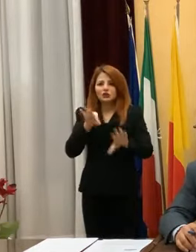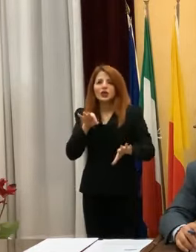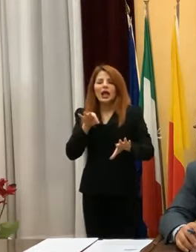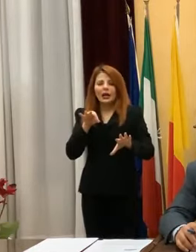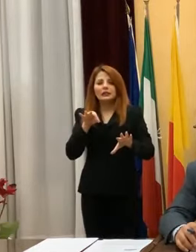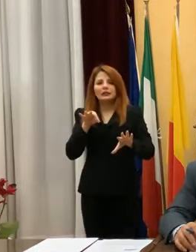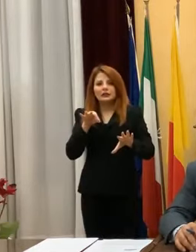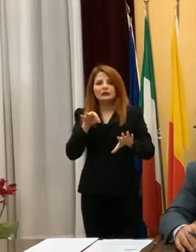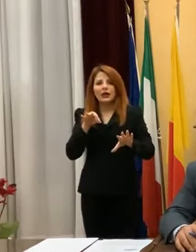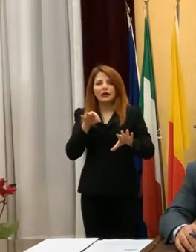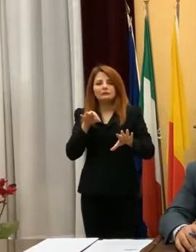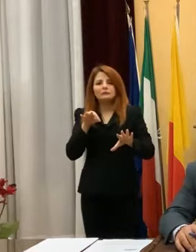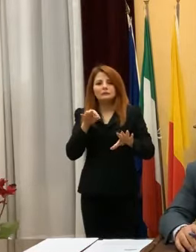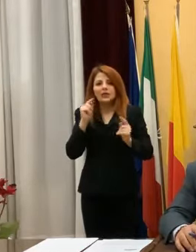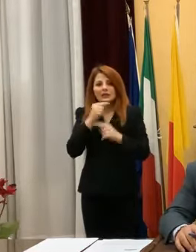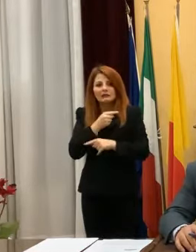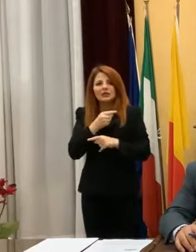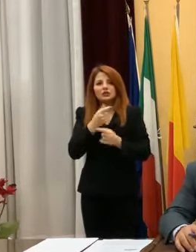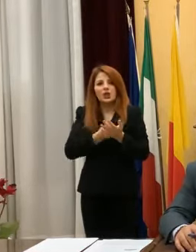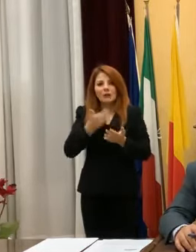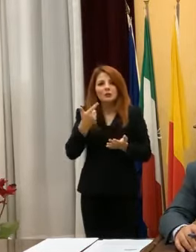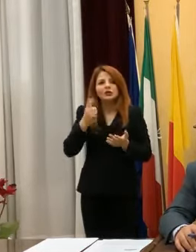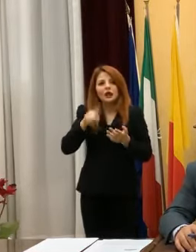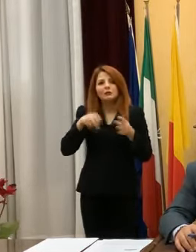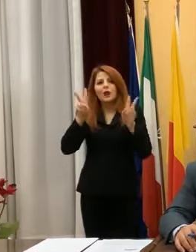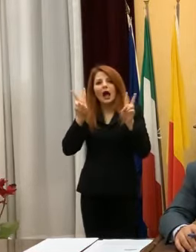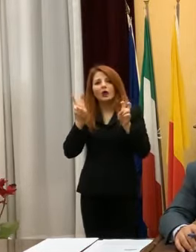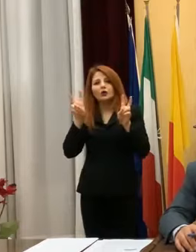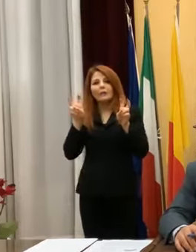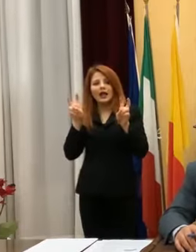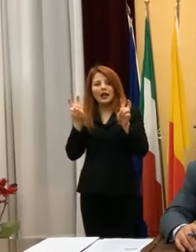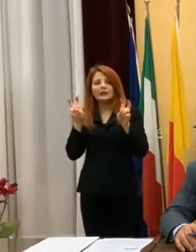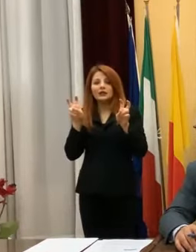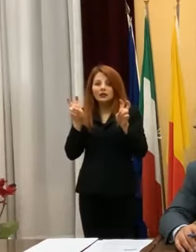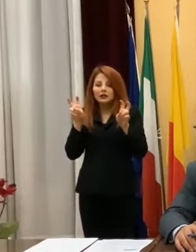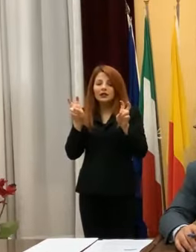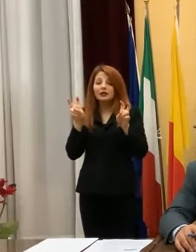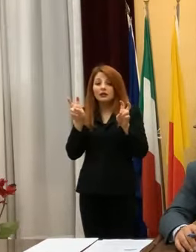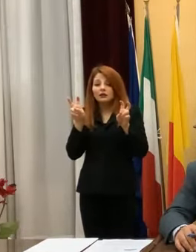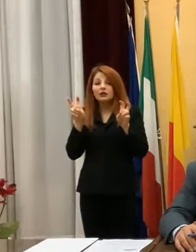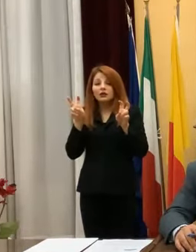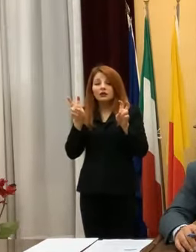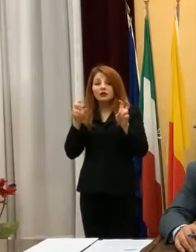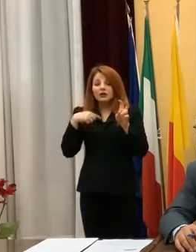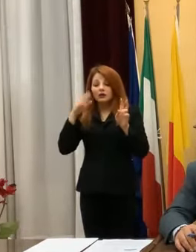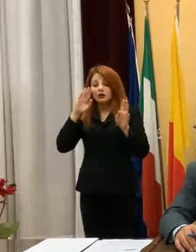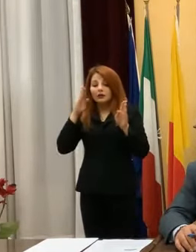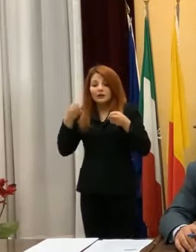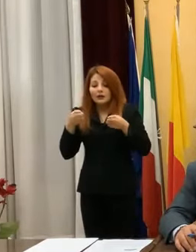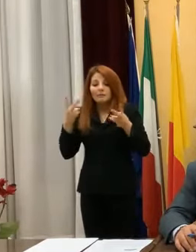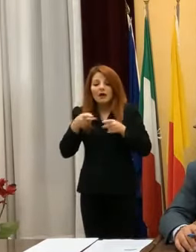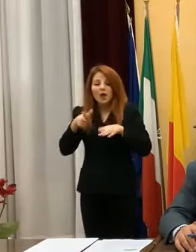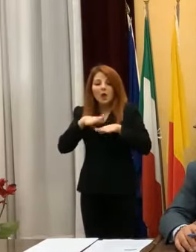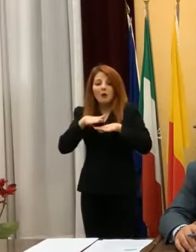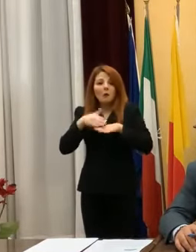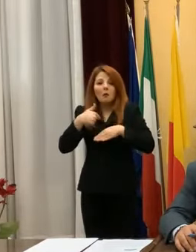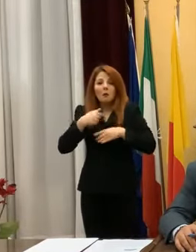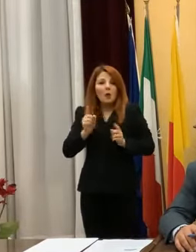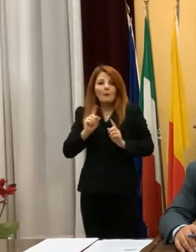di argomenti che istituzionalmente magari non ci competevano, ma per i